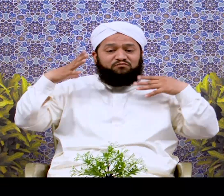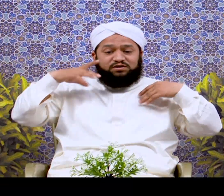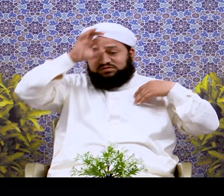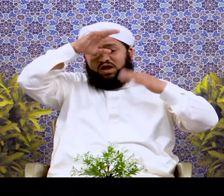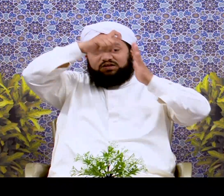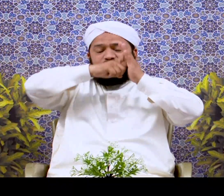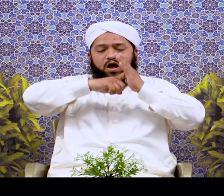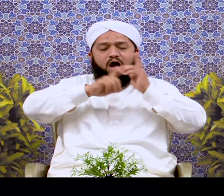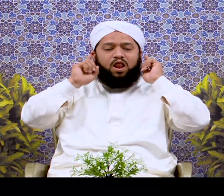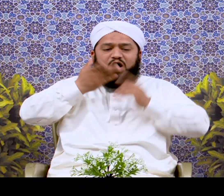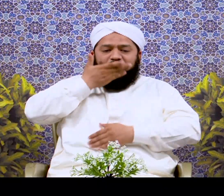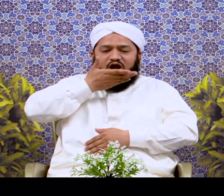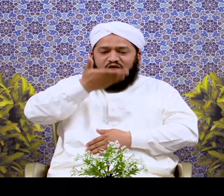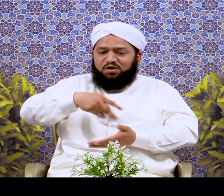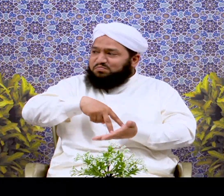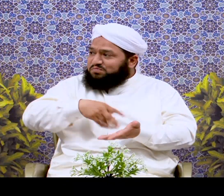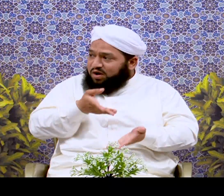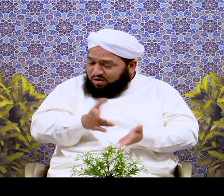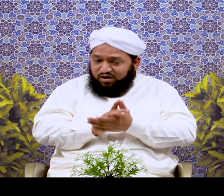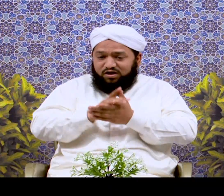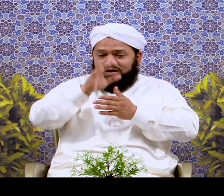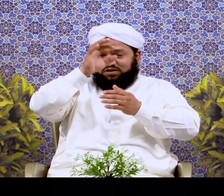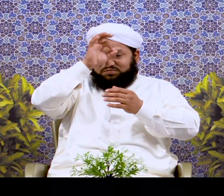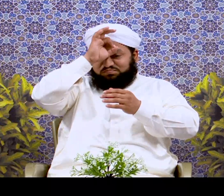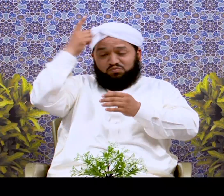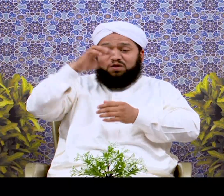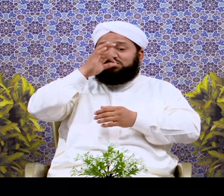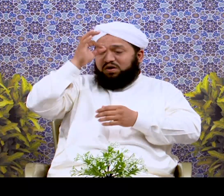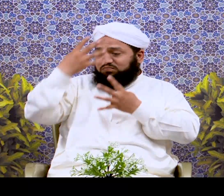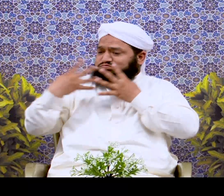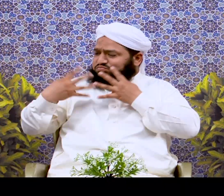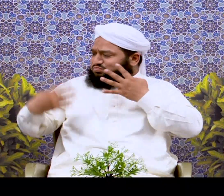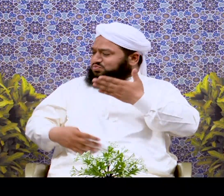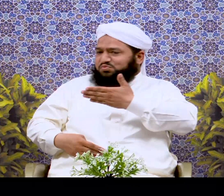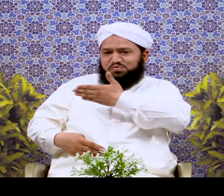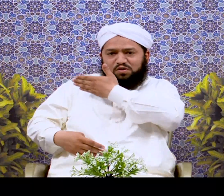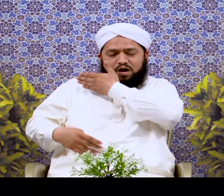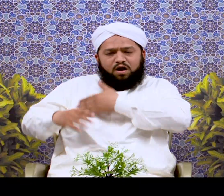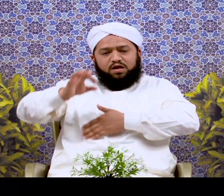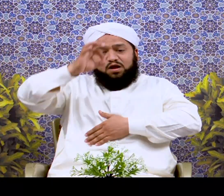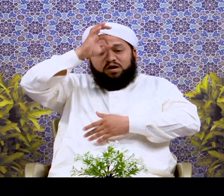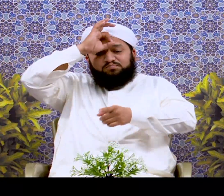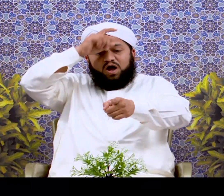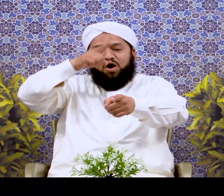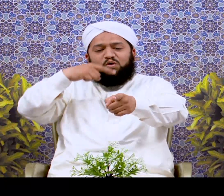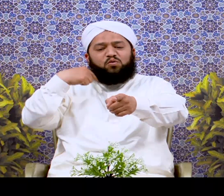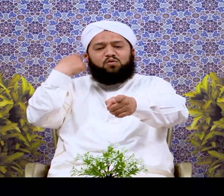ہیں، انبیاء کرام علیہم السلام مقتدی ہیں، اور امام الانبیاء شاہ ہر دو سرا صلی اللہ علیہ